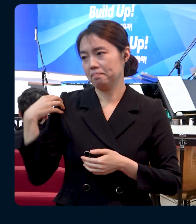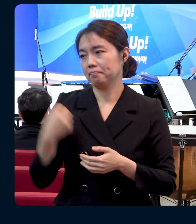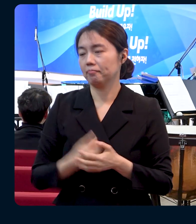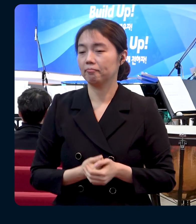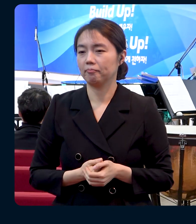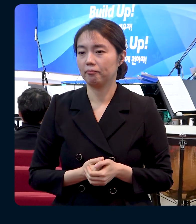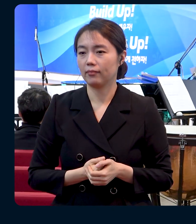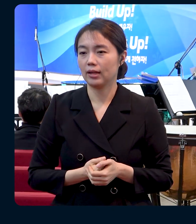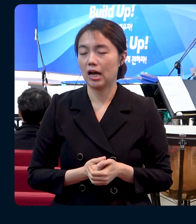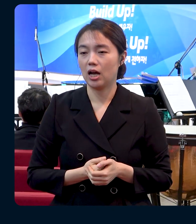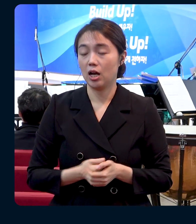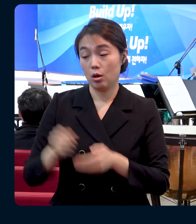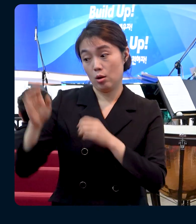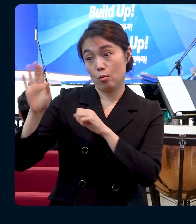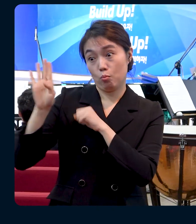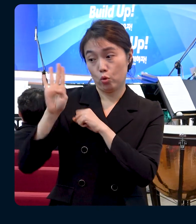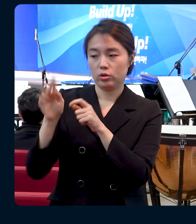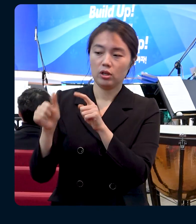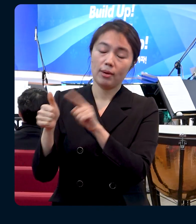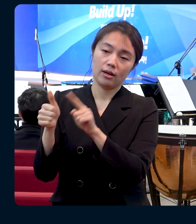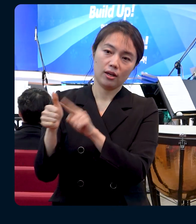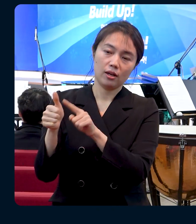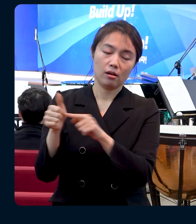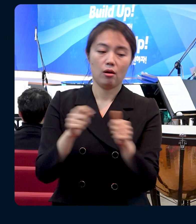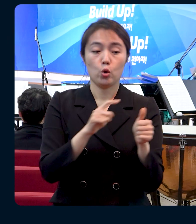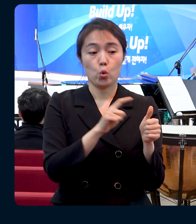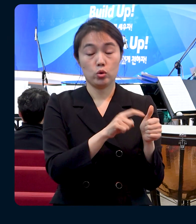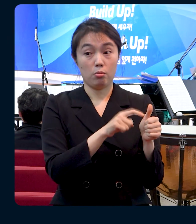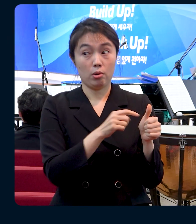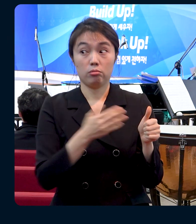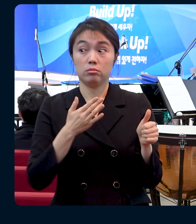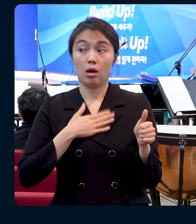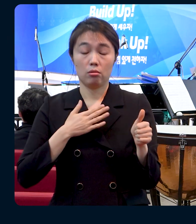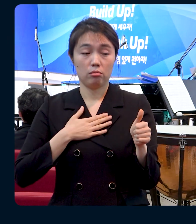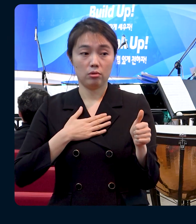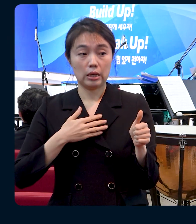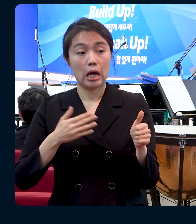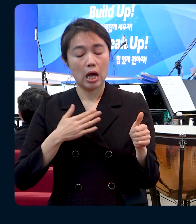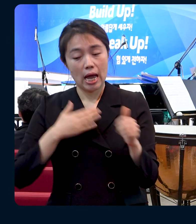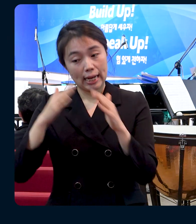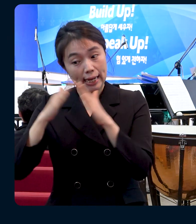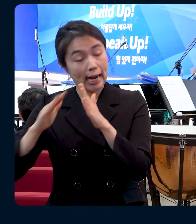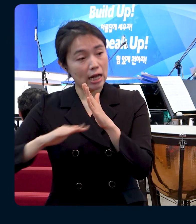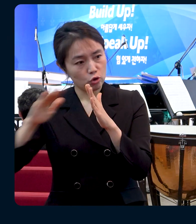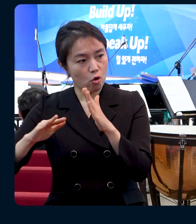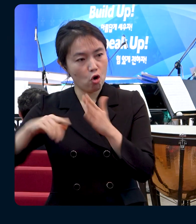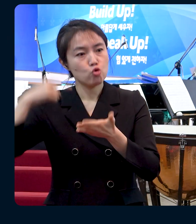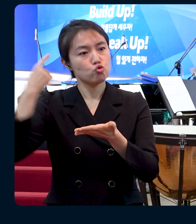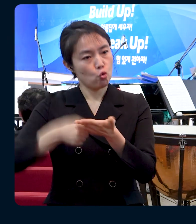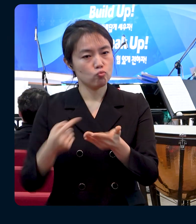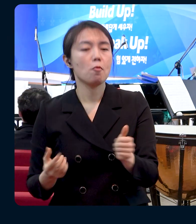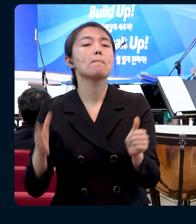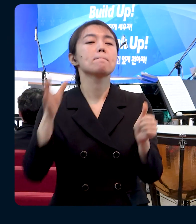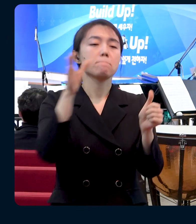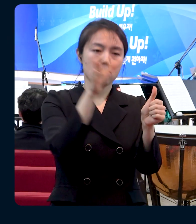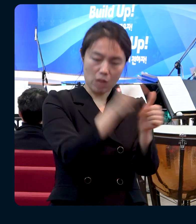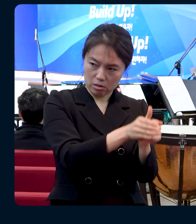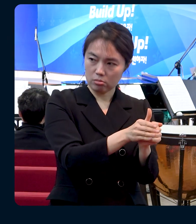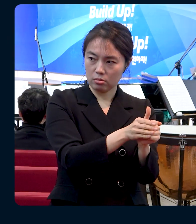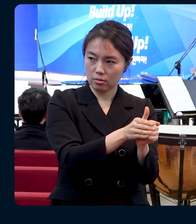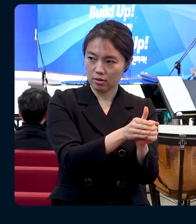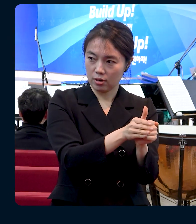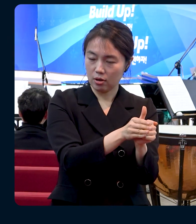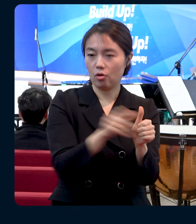예, 보디발이 정말 그런 이 요셉에게 자기 가정 총무를 맡길 만큼 그렇게